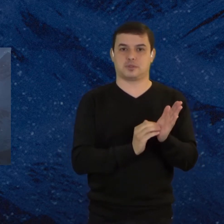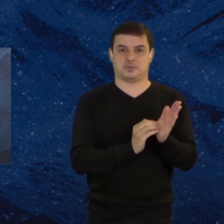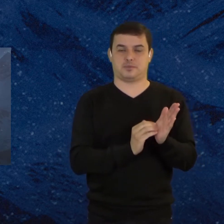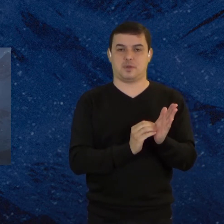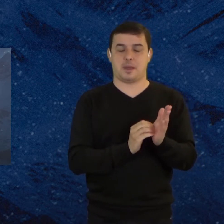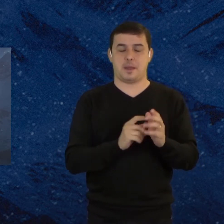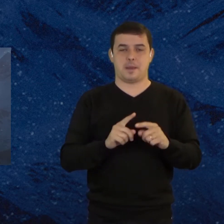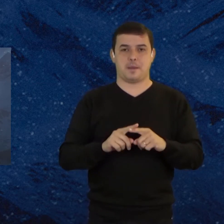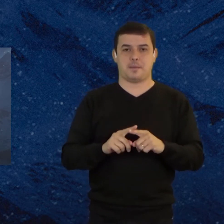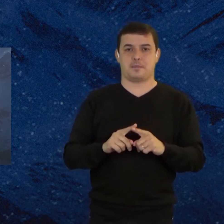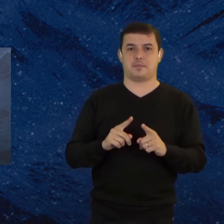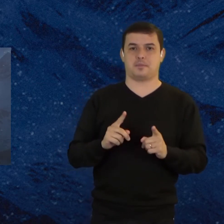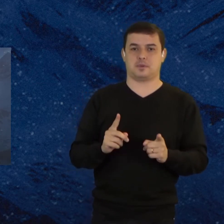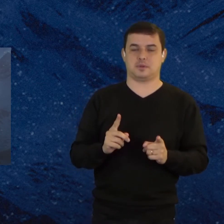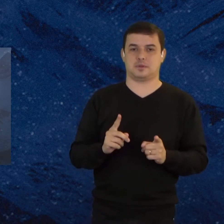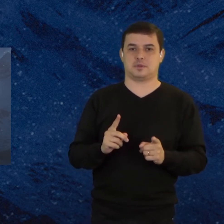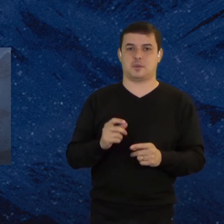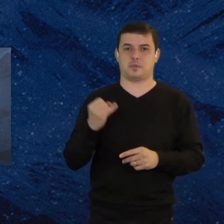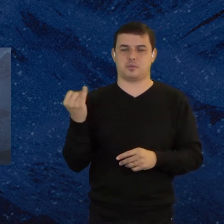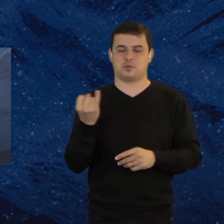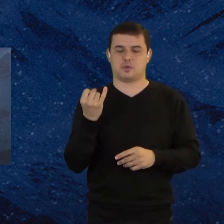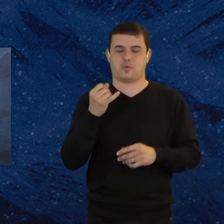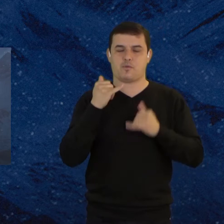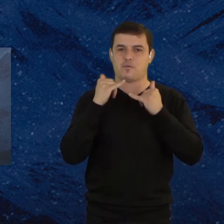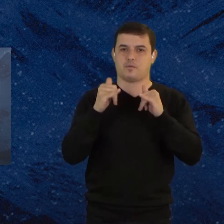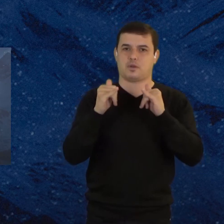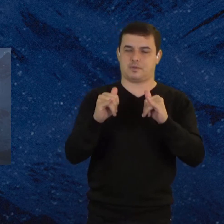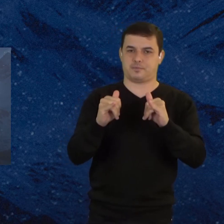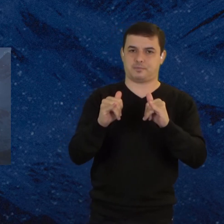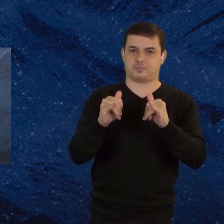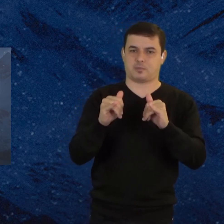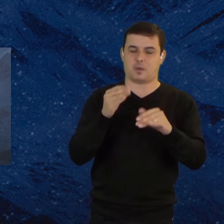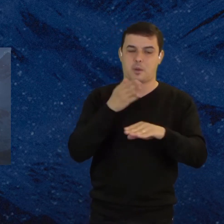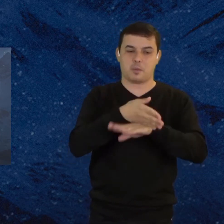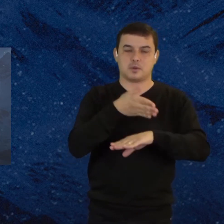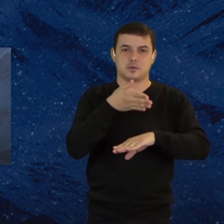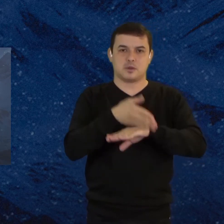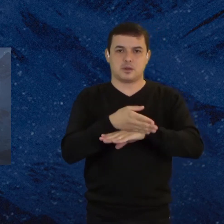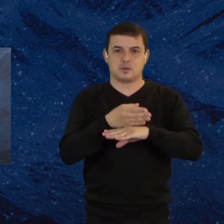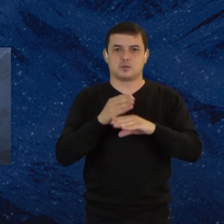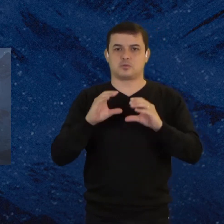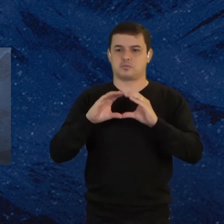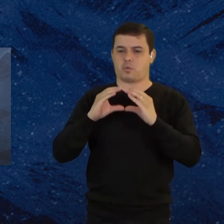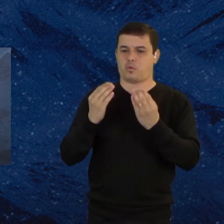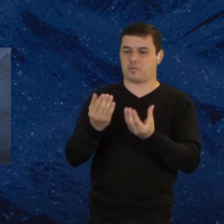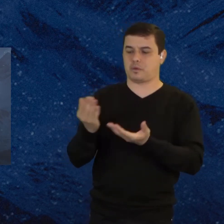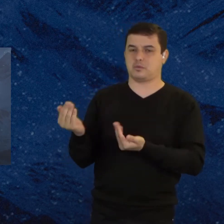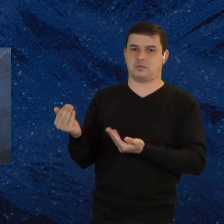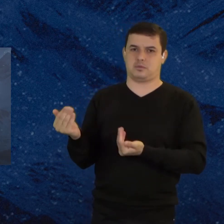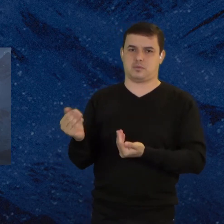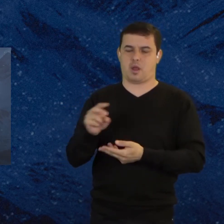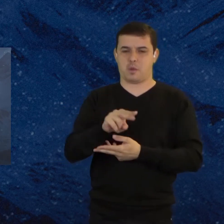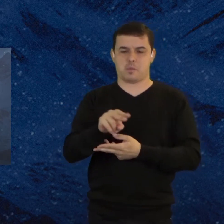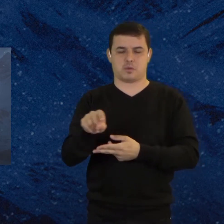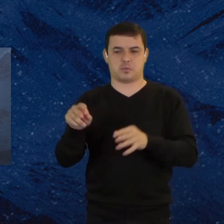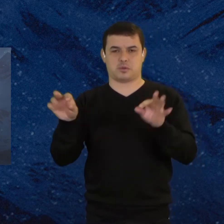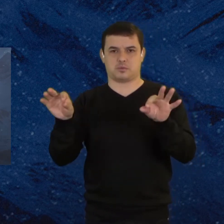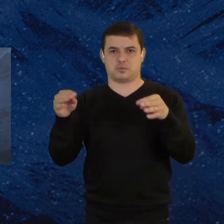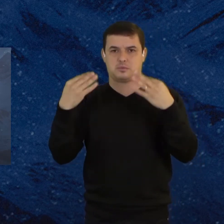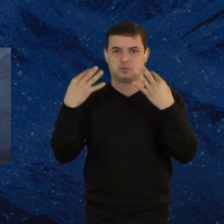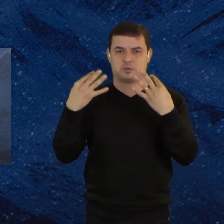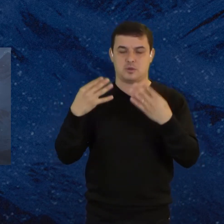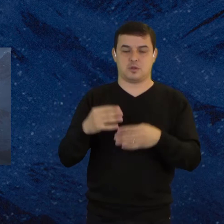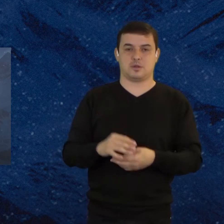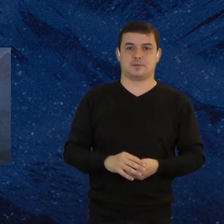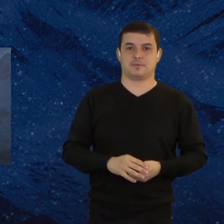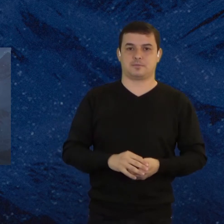quero falar para você também hoje à noite, participante da conferência, e irmãos e irmãs também que nos assistem.